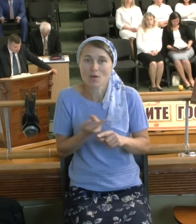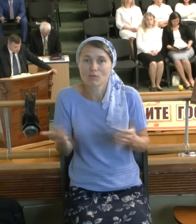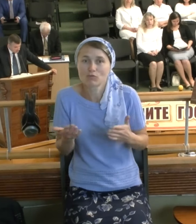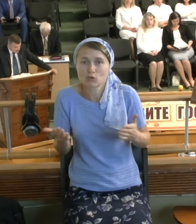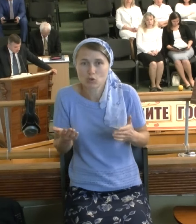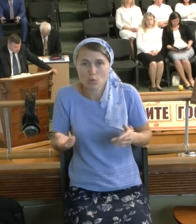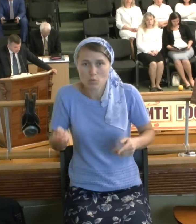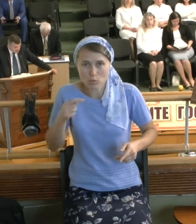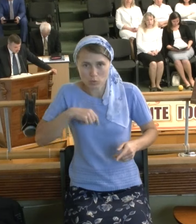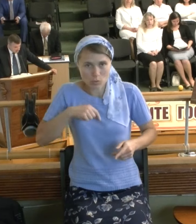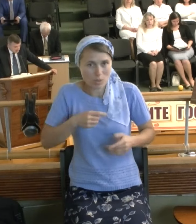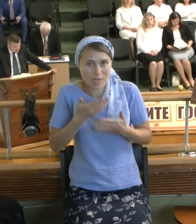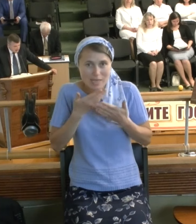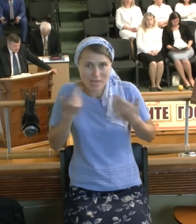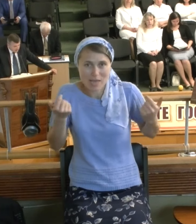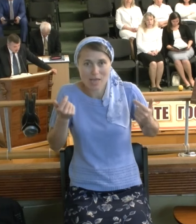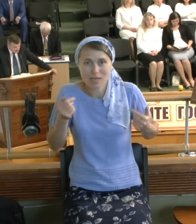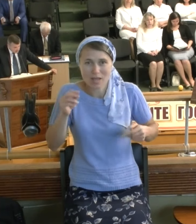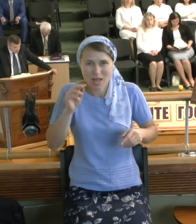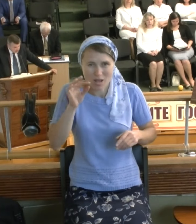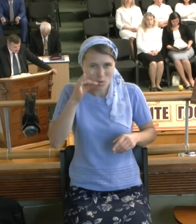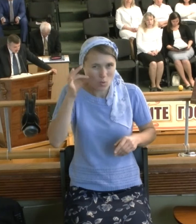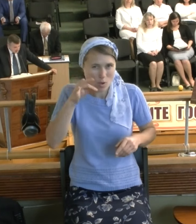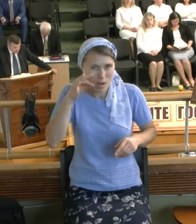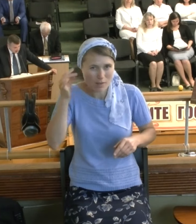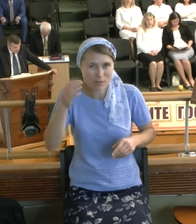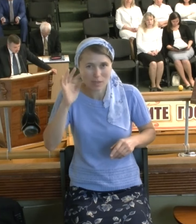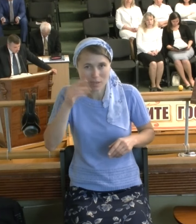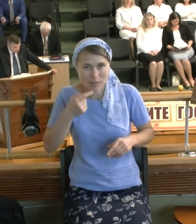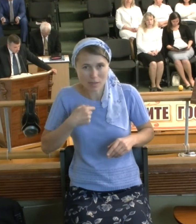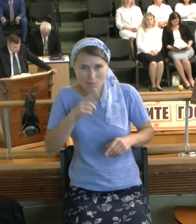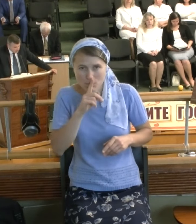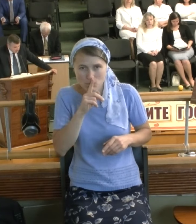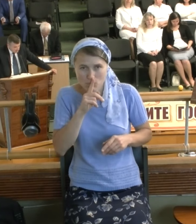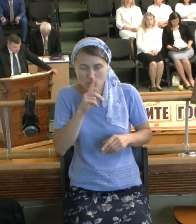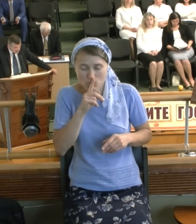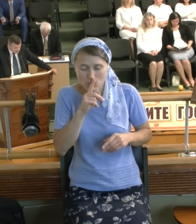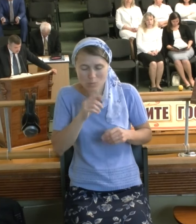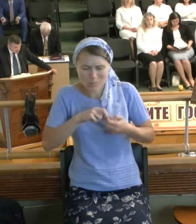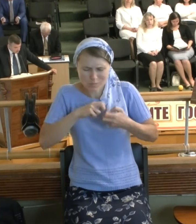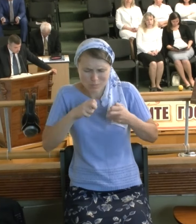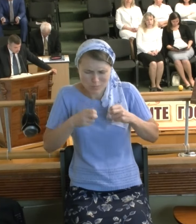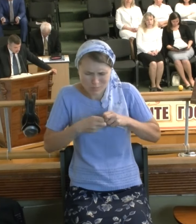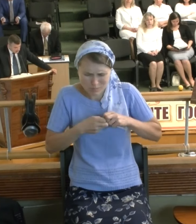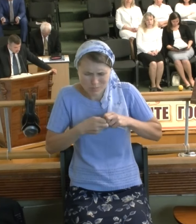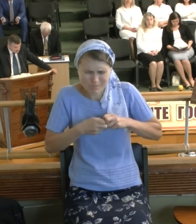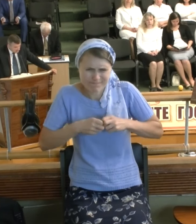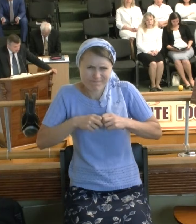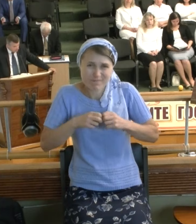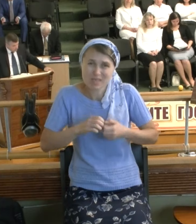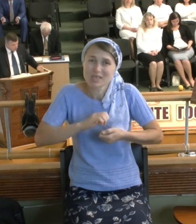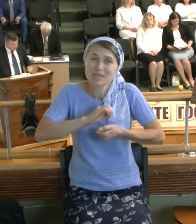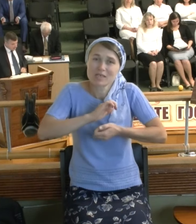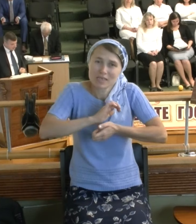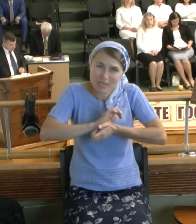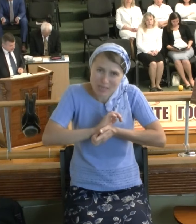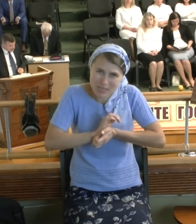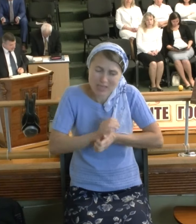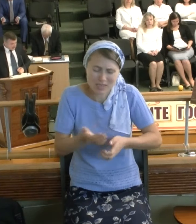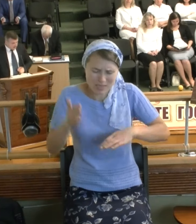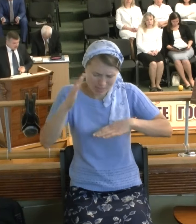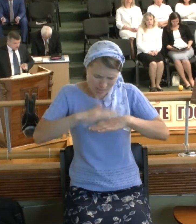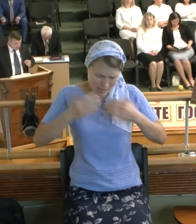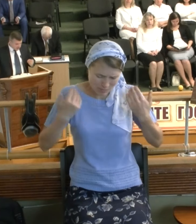молчал, обветшали кости мои от вседневного стенания моего, ибо день и ночь тяготела надо мною рука